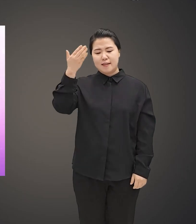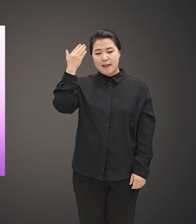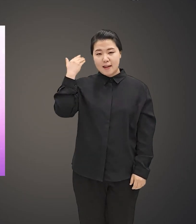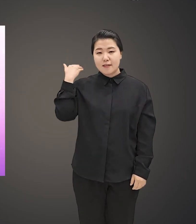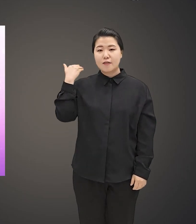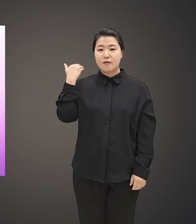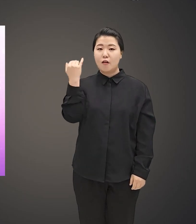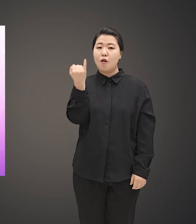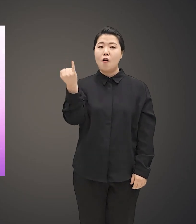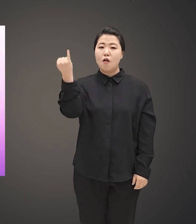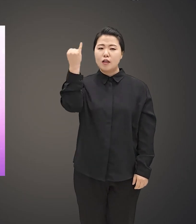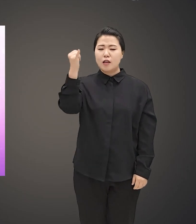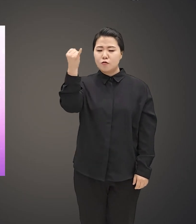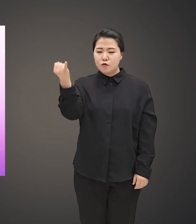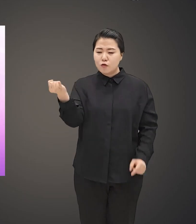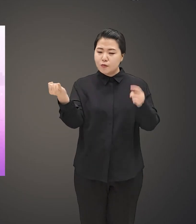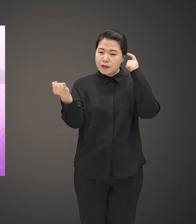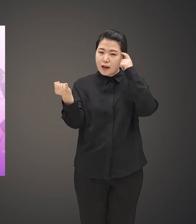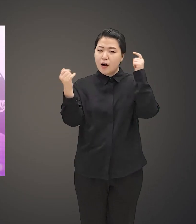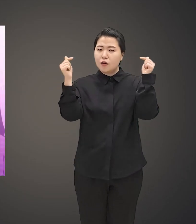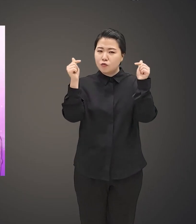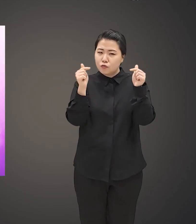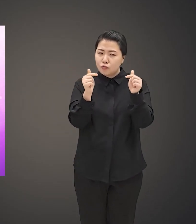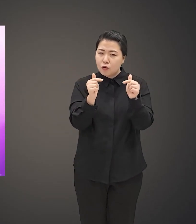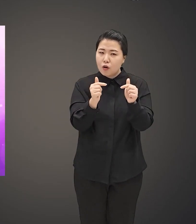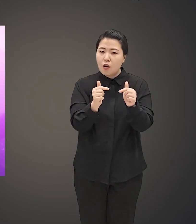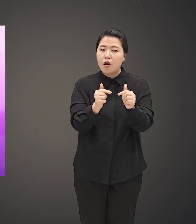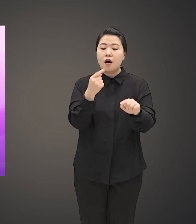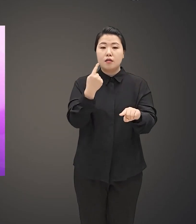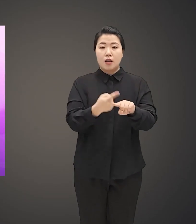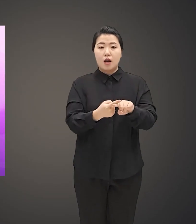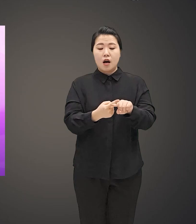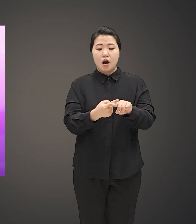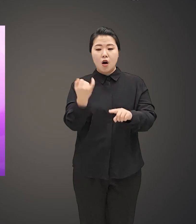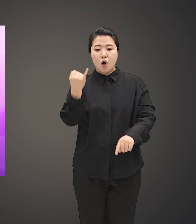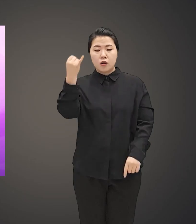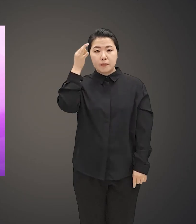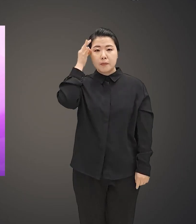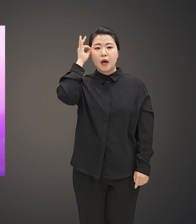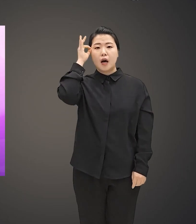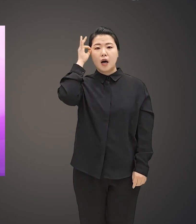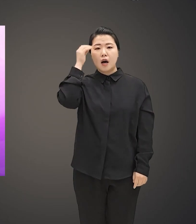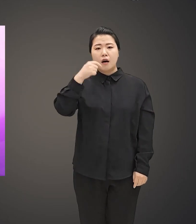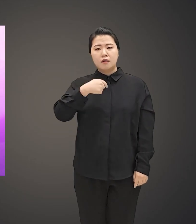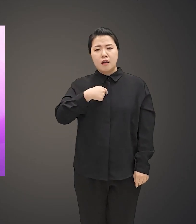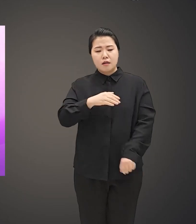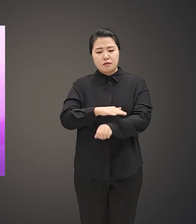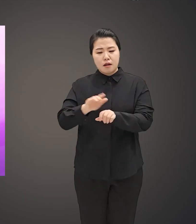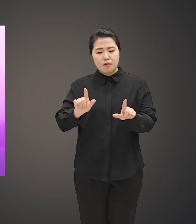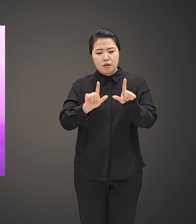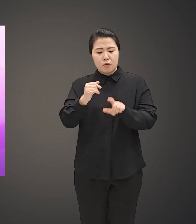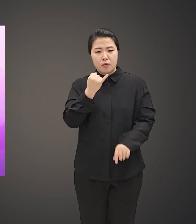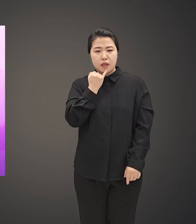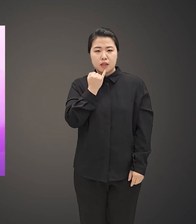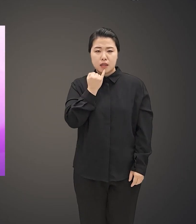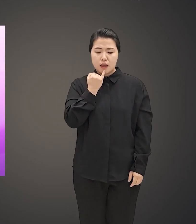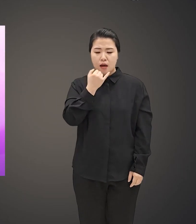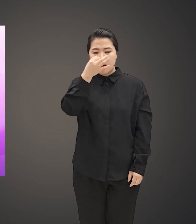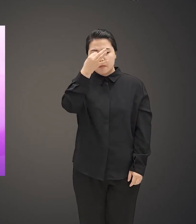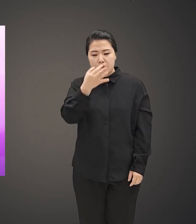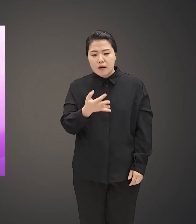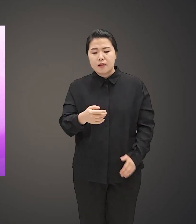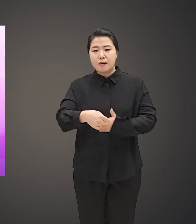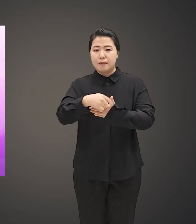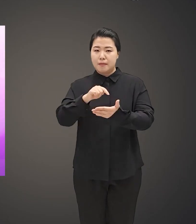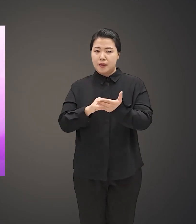혜미는 점점 언니를 생각하지 않게 되었고 언니를 생각할 때 내가 이렇게 잘 지내도 되는가 하는 죄책감이